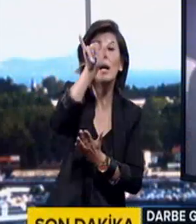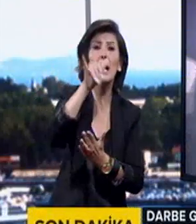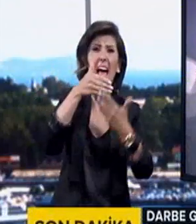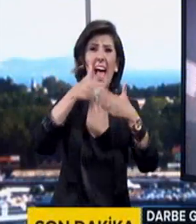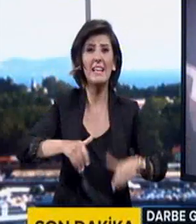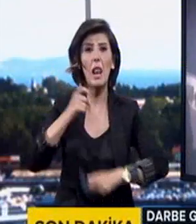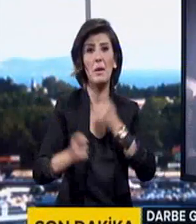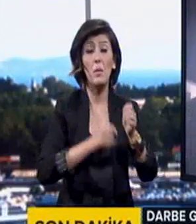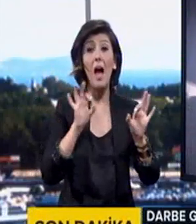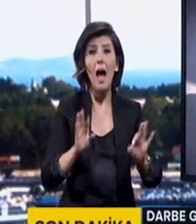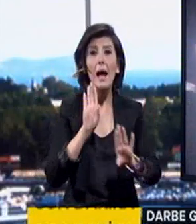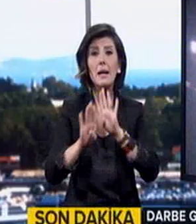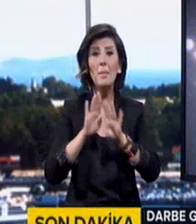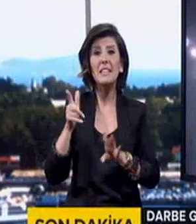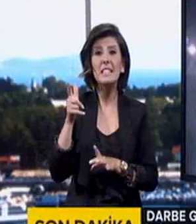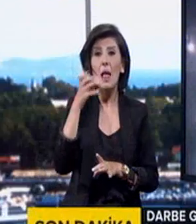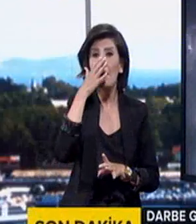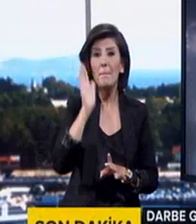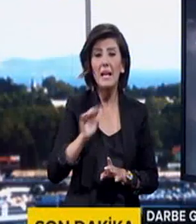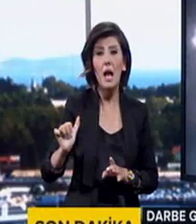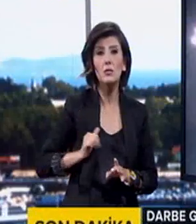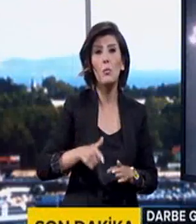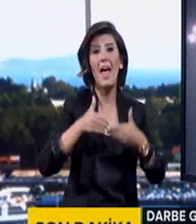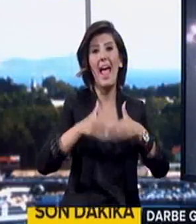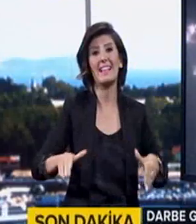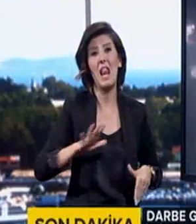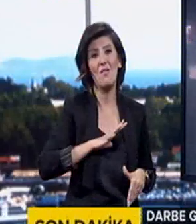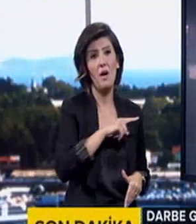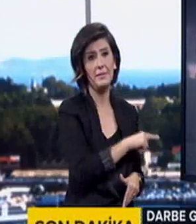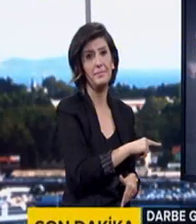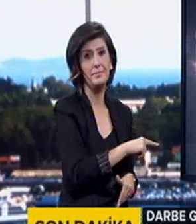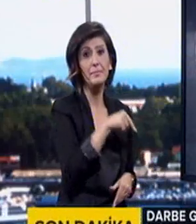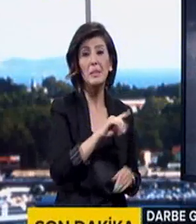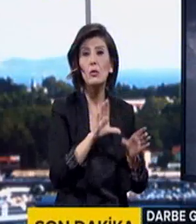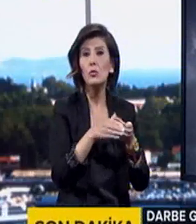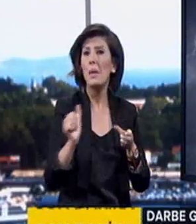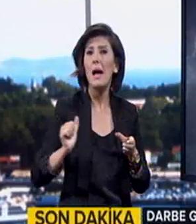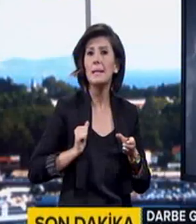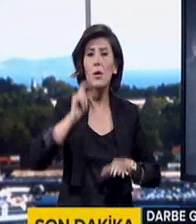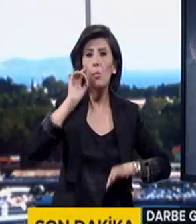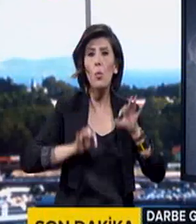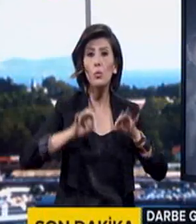çalıştı. Ancak kapıda silahlarıyla bekleyen asker buna engel oldu. Bir